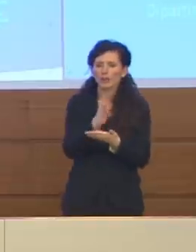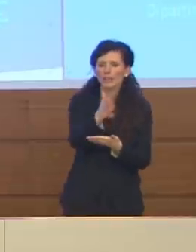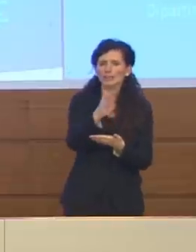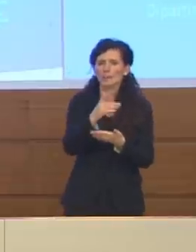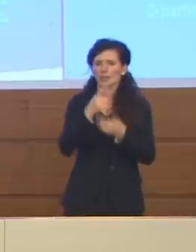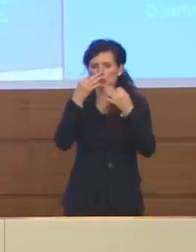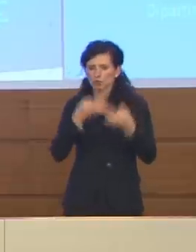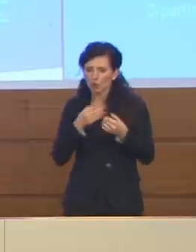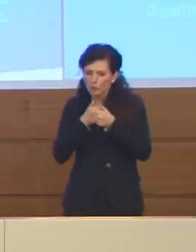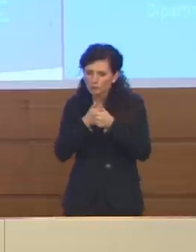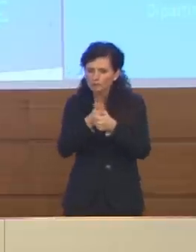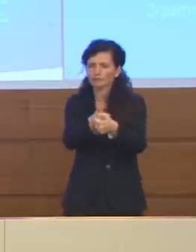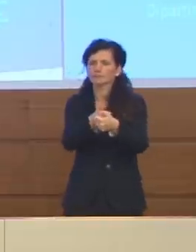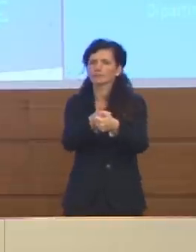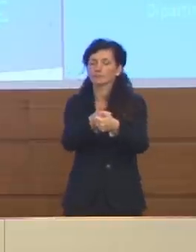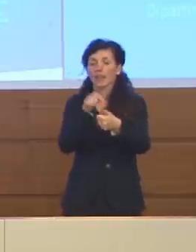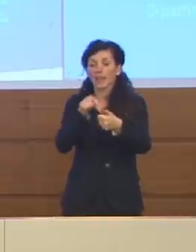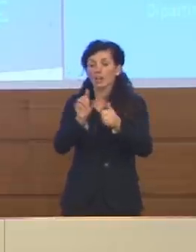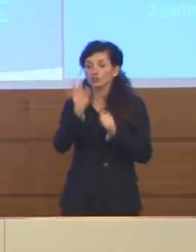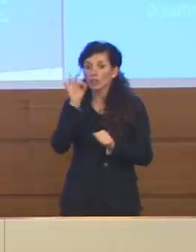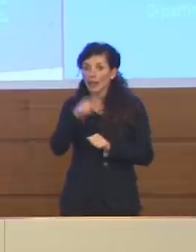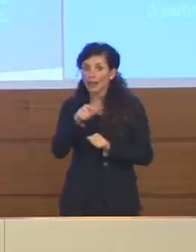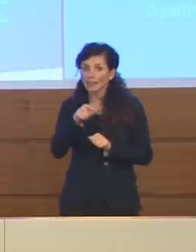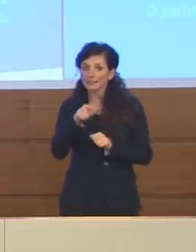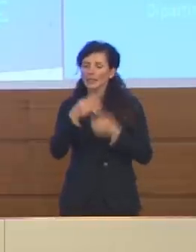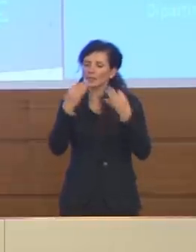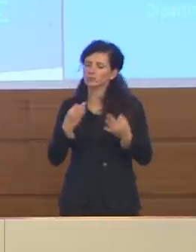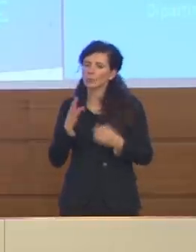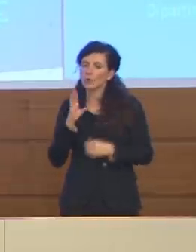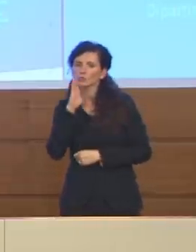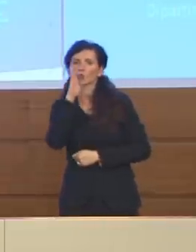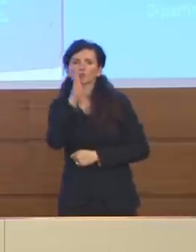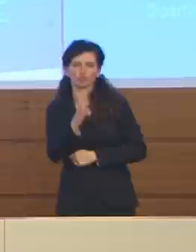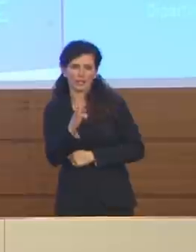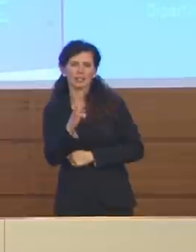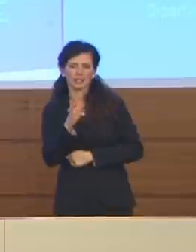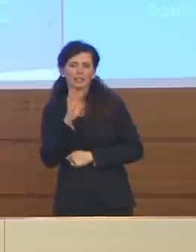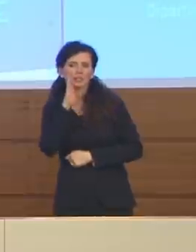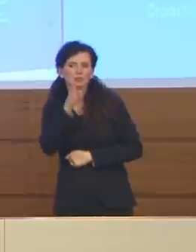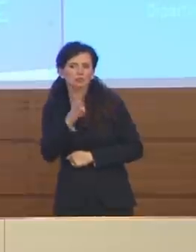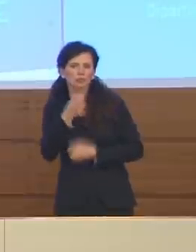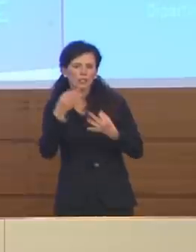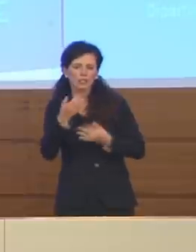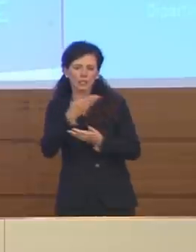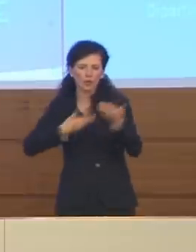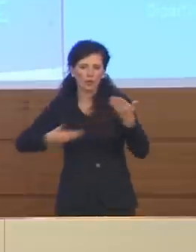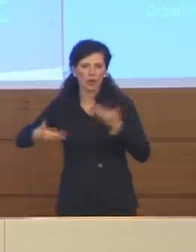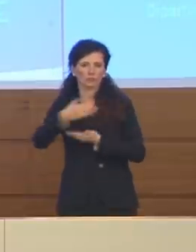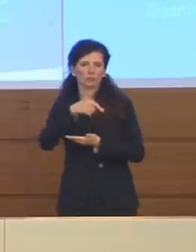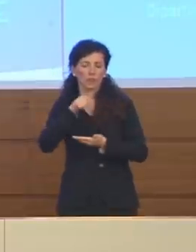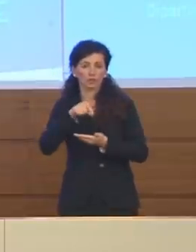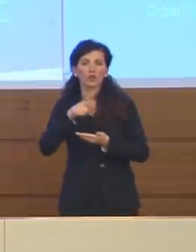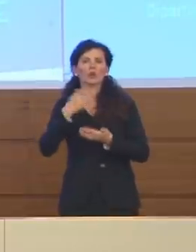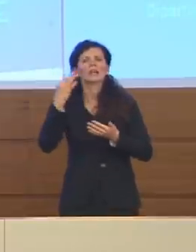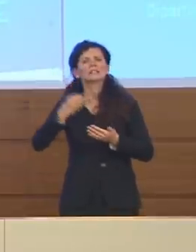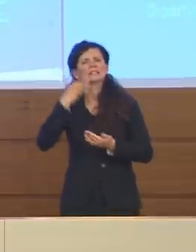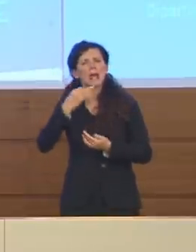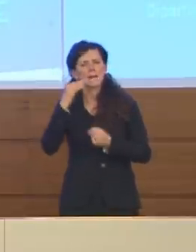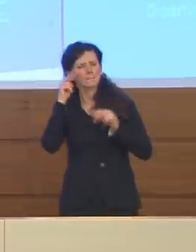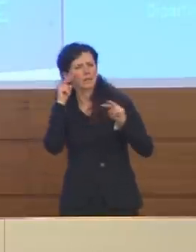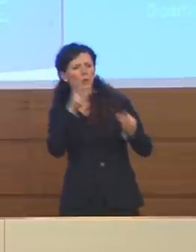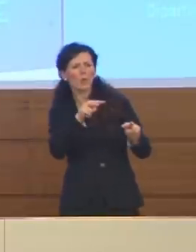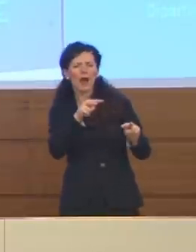derivanti suggerite tenendo contro di quelli che sono i